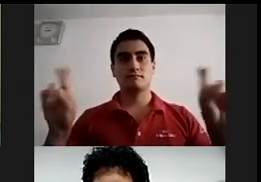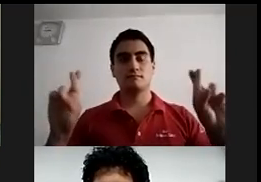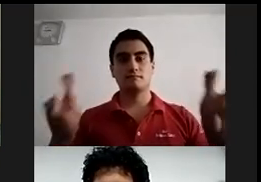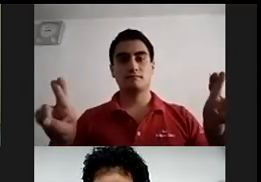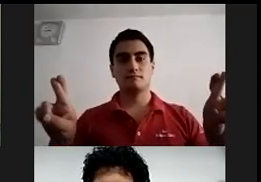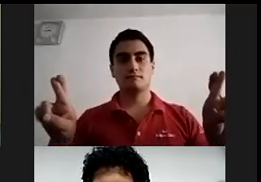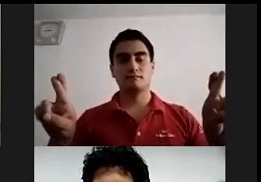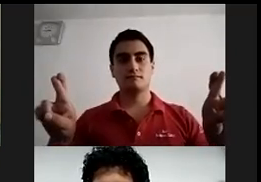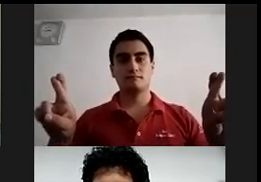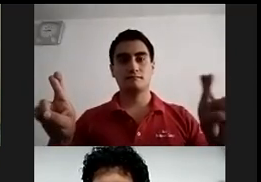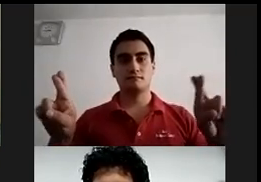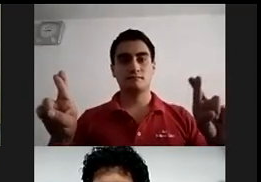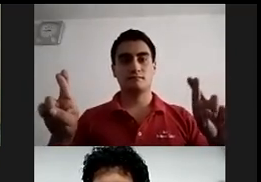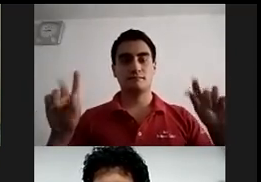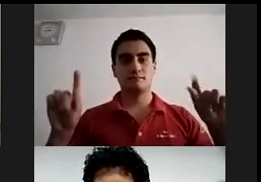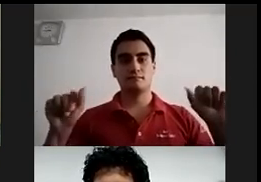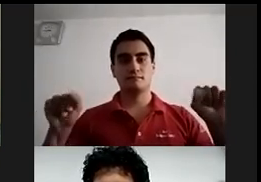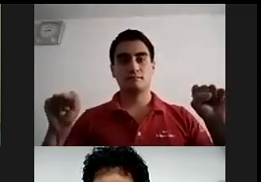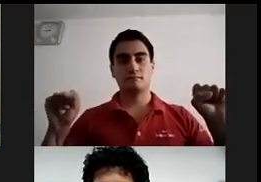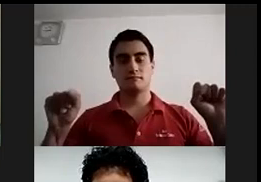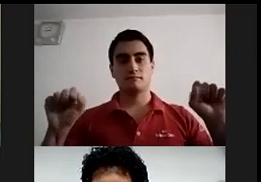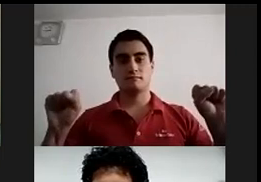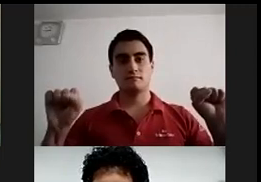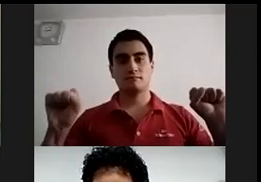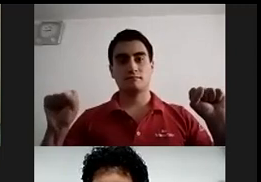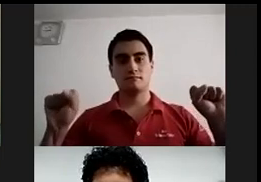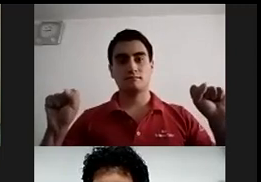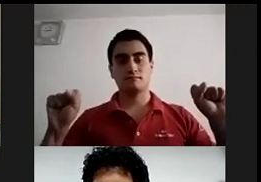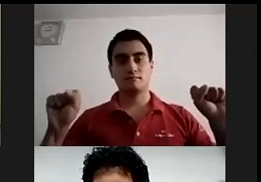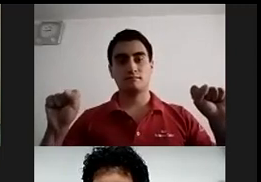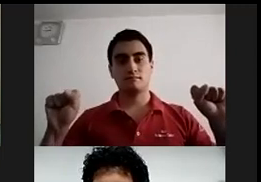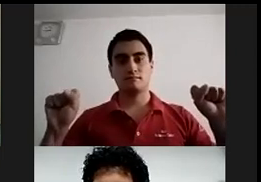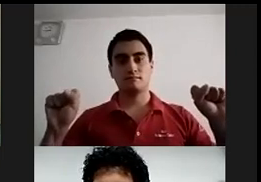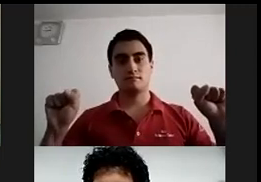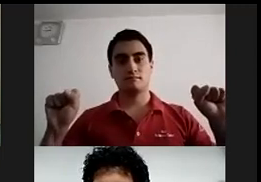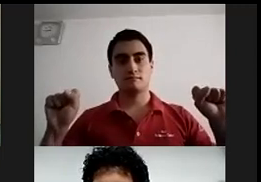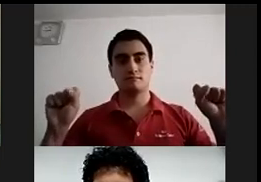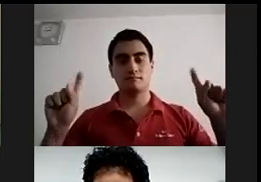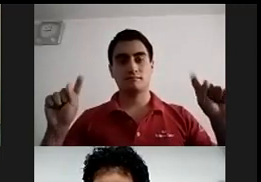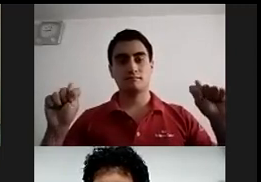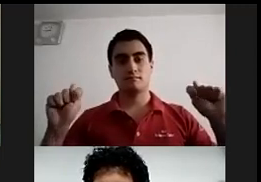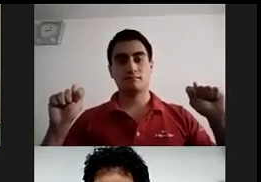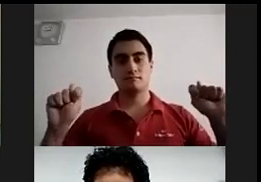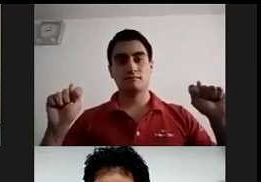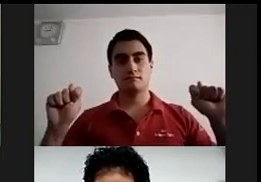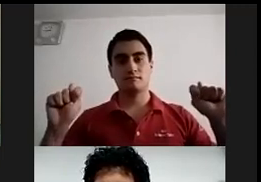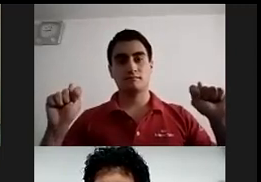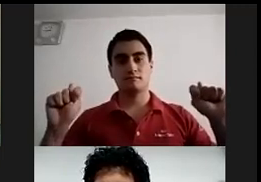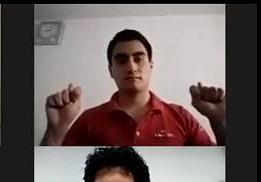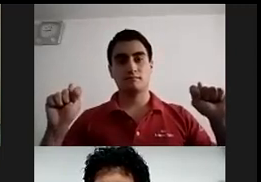los regionalismos y ya con un sordo, si no te entiende el sordo, él mismo te pregunta, ¿qué es eso? Y tú ya le tienes como que deletrear, ¿no? Y decirle, ah, pues